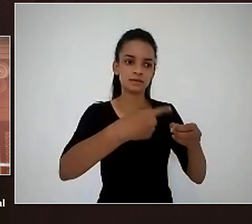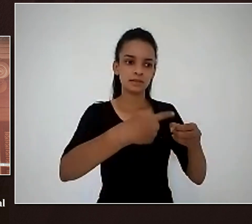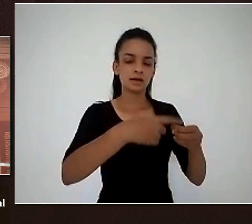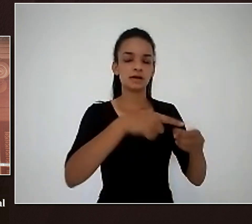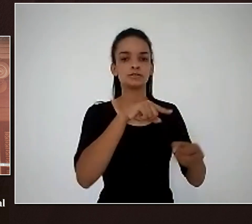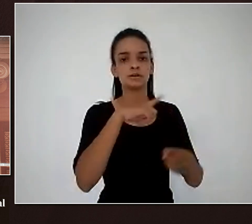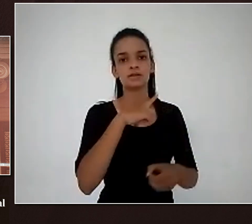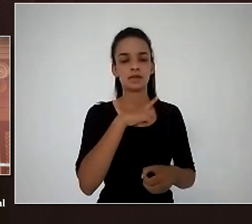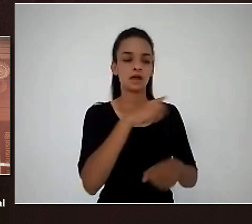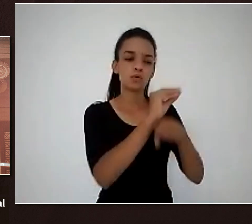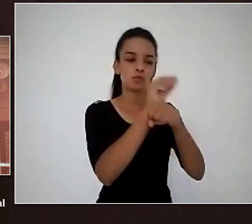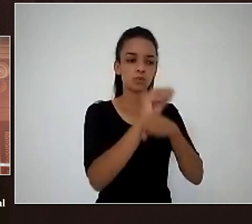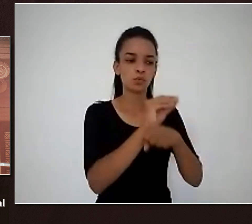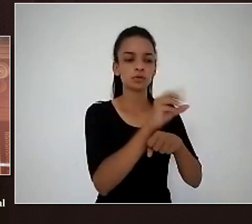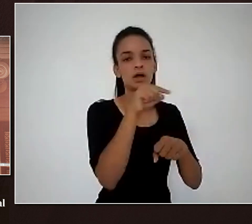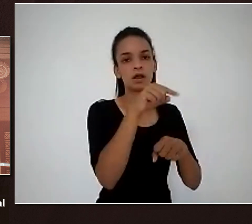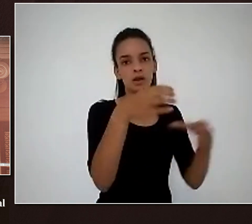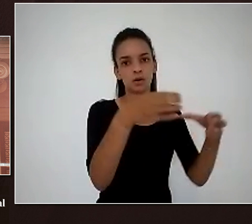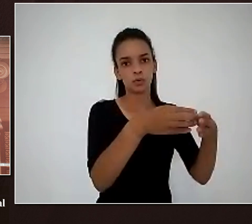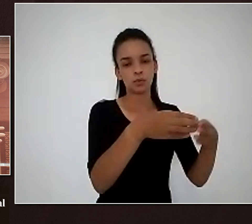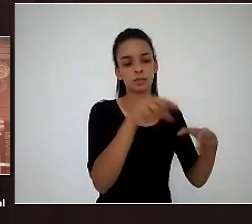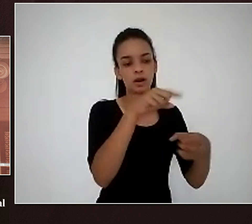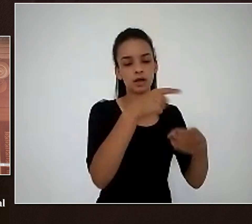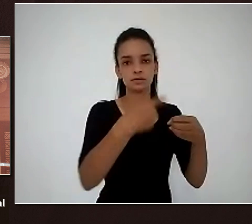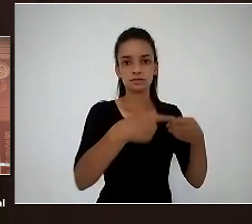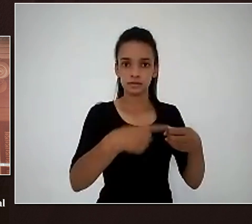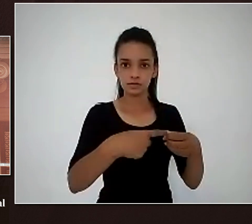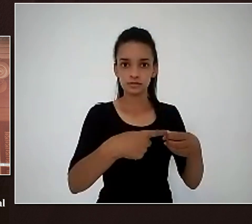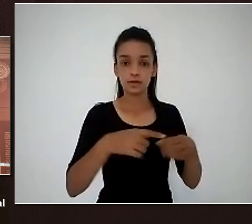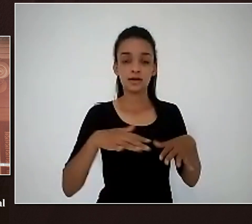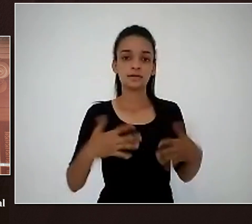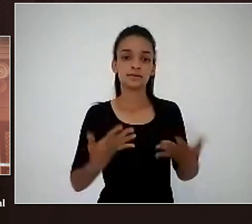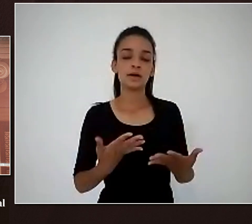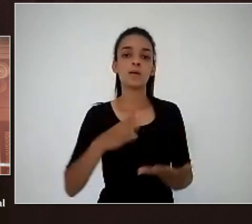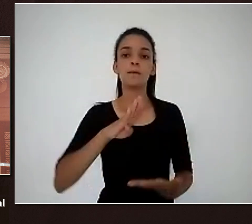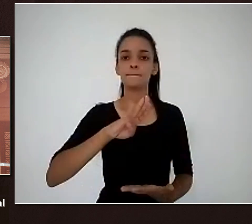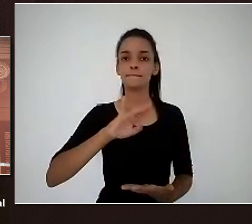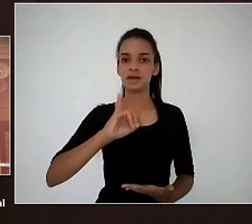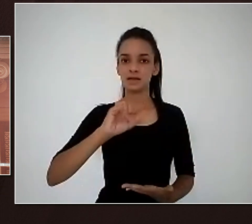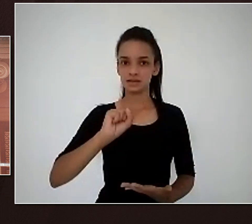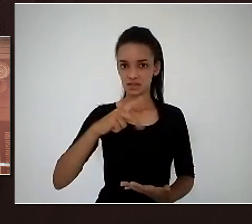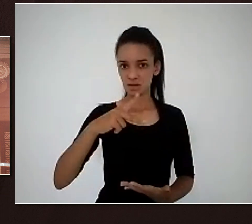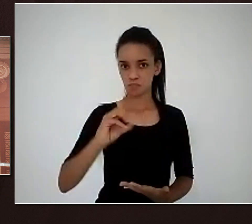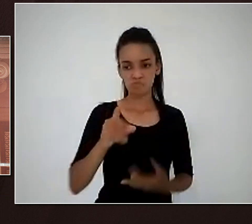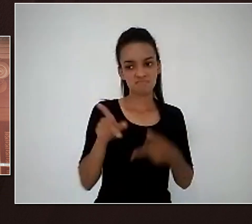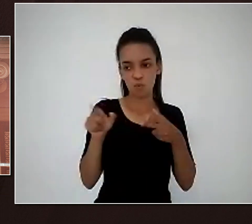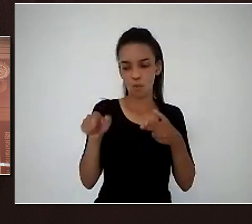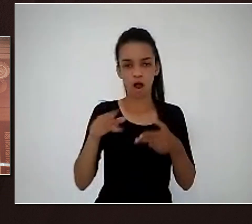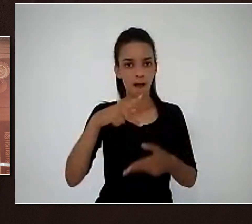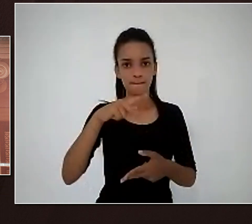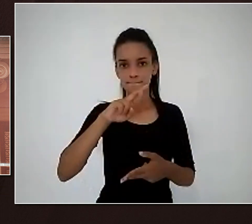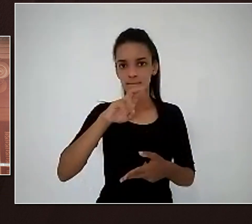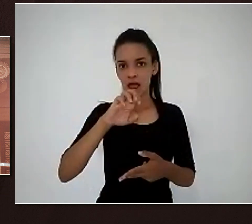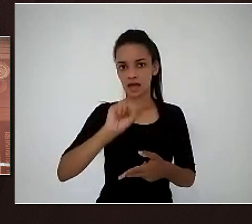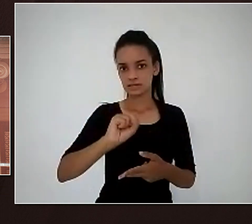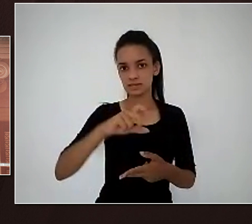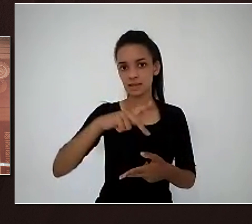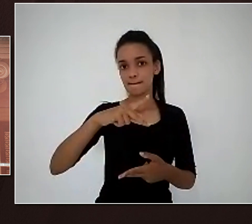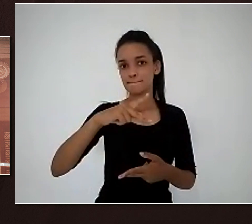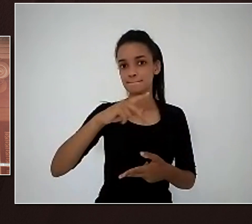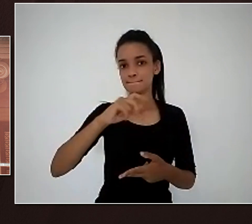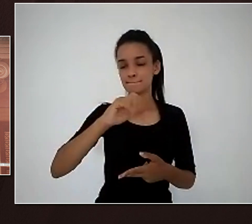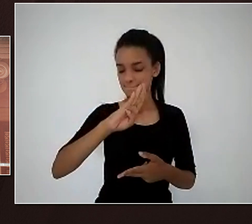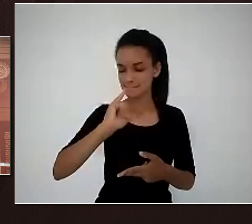são os bispos e são os presbíteros, é a mesma coisa. E no livro de Tito também, dá uma olhada no